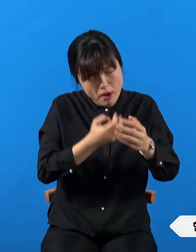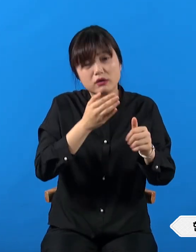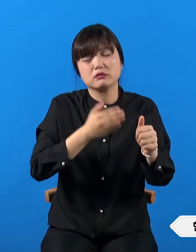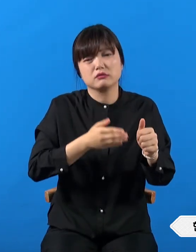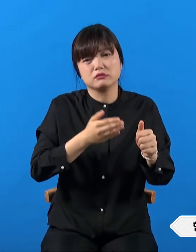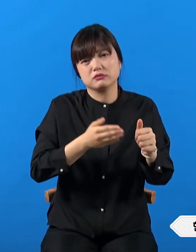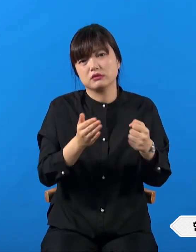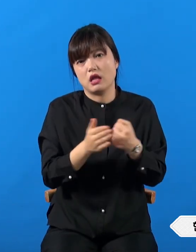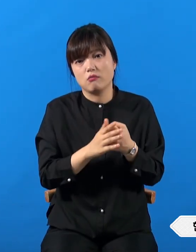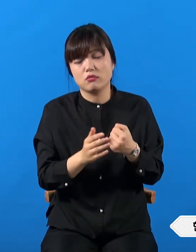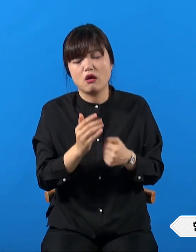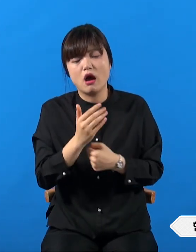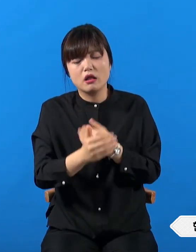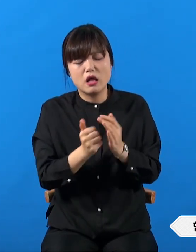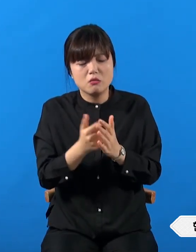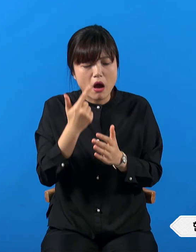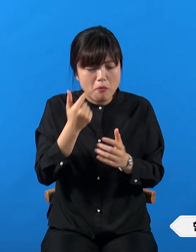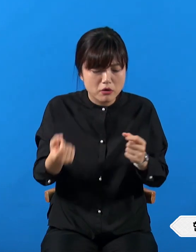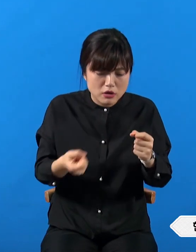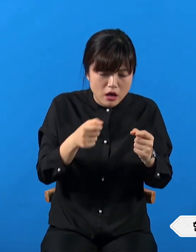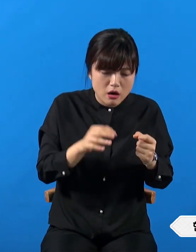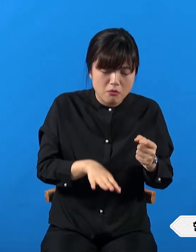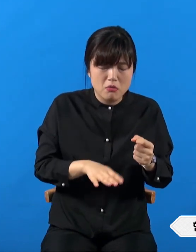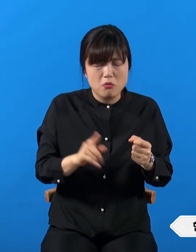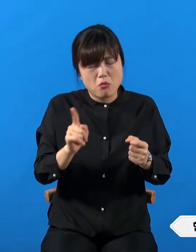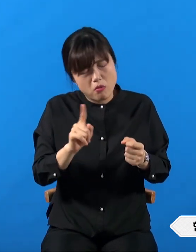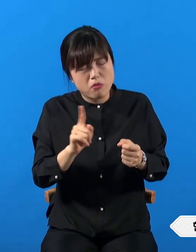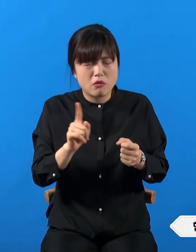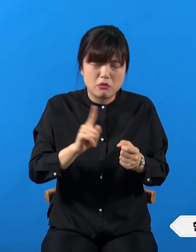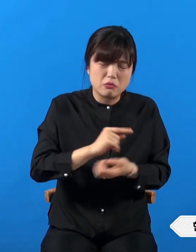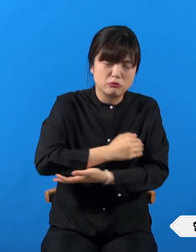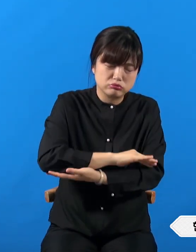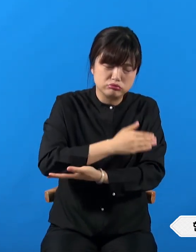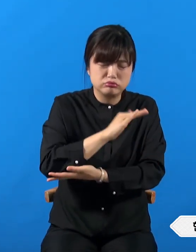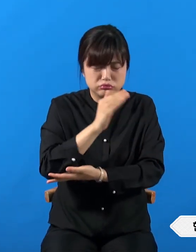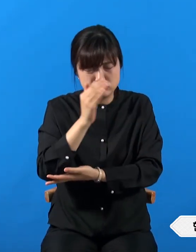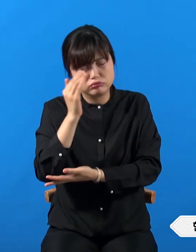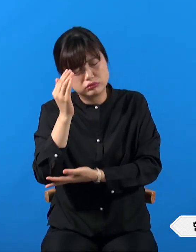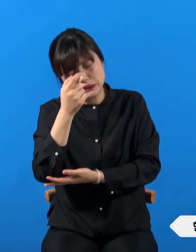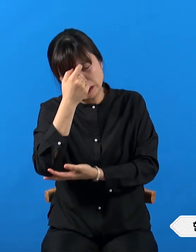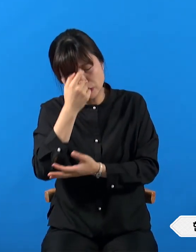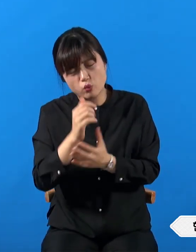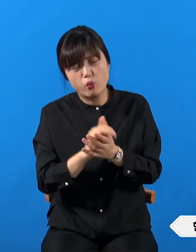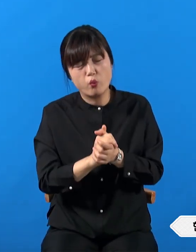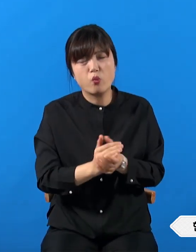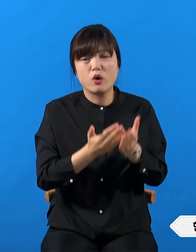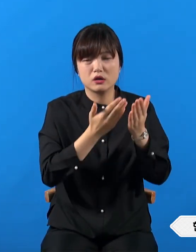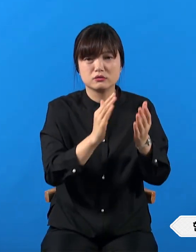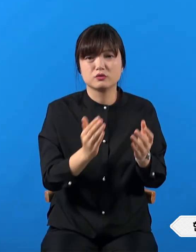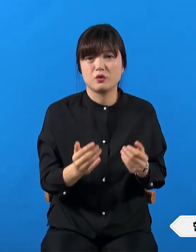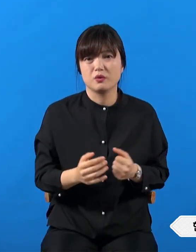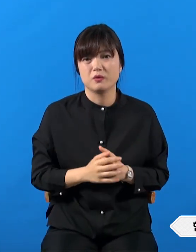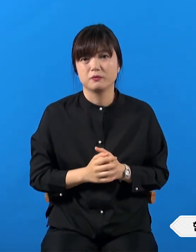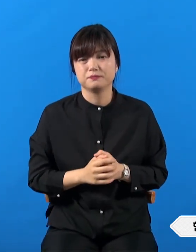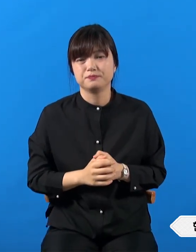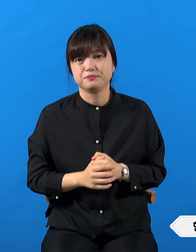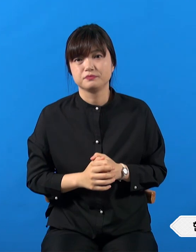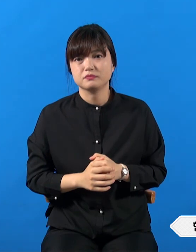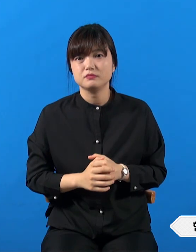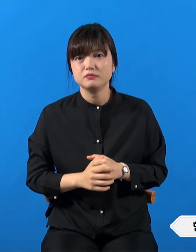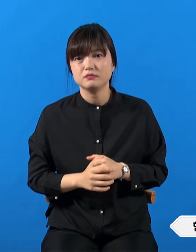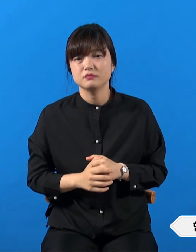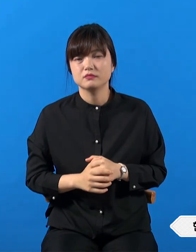그냥 괴로워서 아버지 앞에 찾아가가지고 탁 이렇게 저렇게 답만 제시하는 사람이 어디 있습니까? 먼저 사정을 다 얘기를